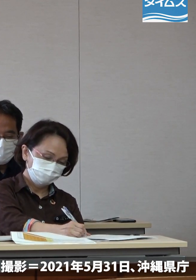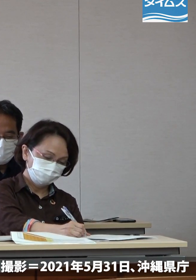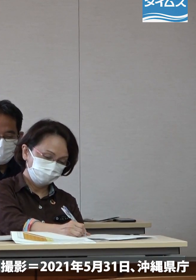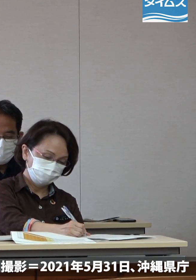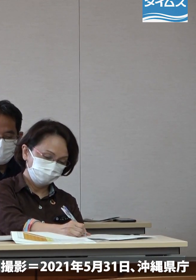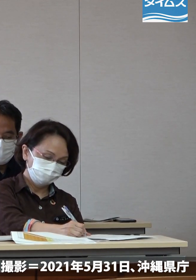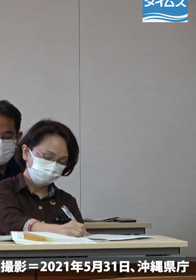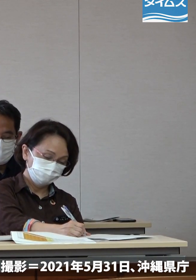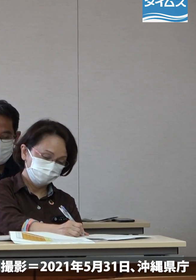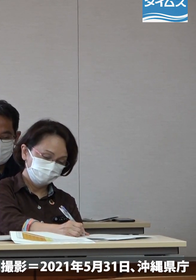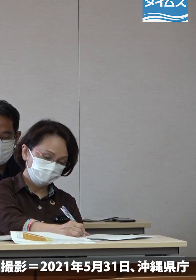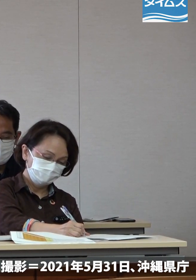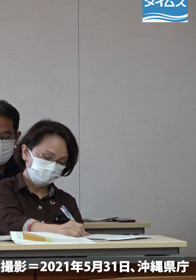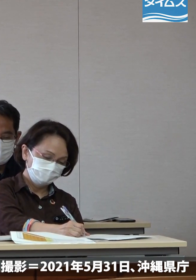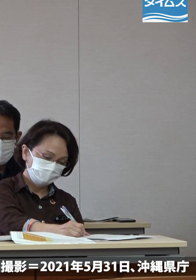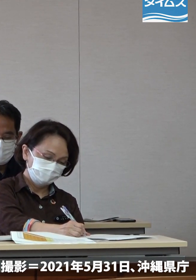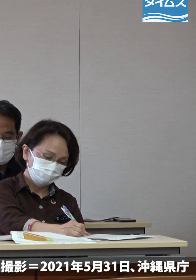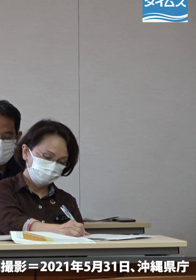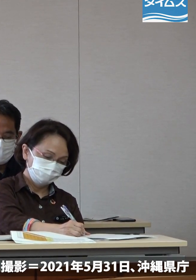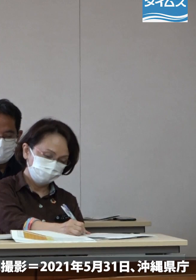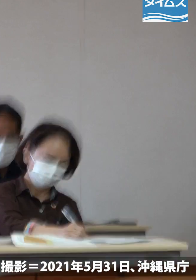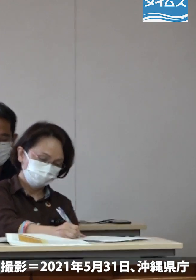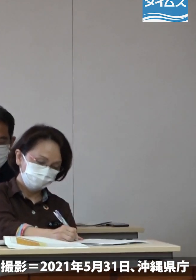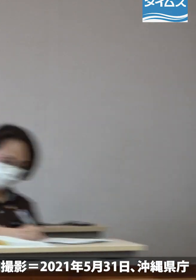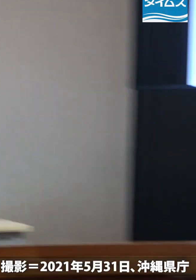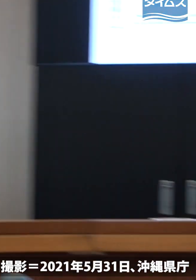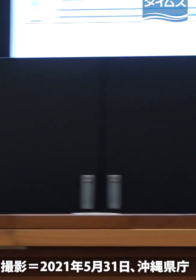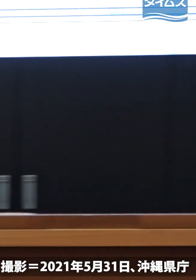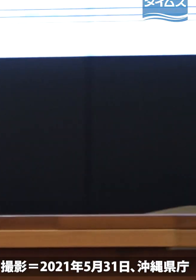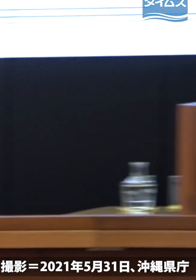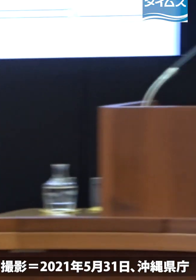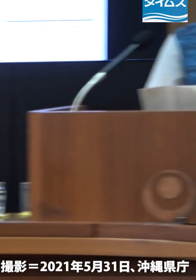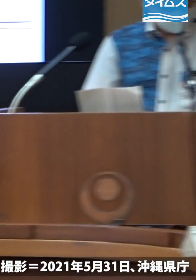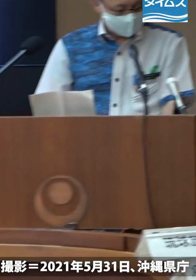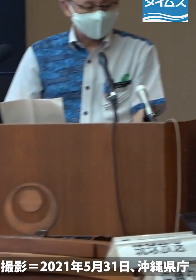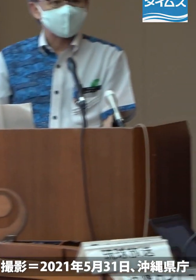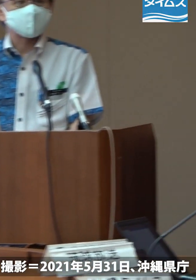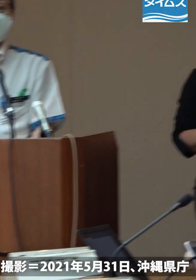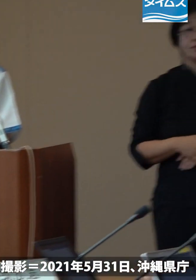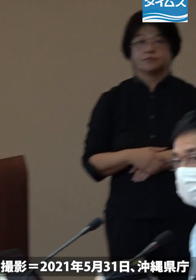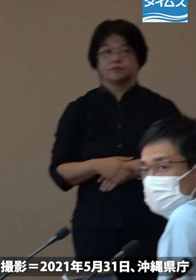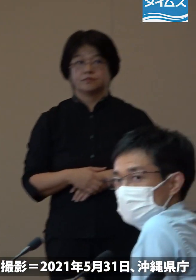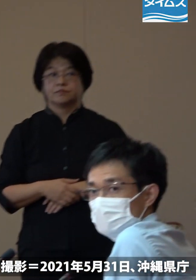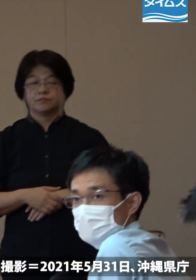もう一点お願いします。最後に知事、